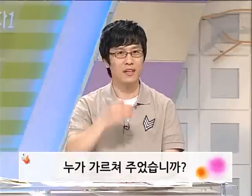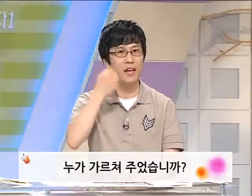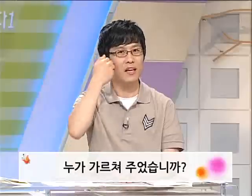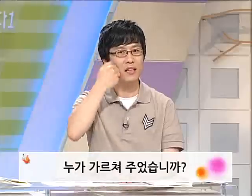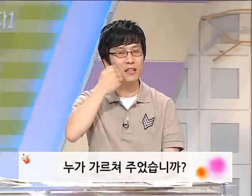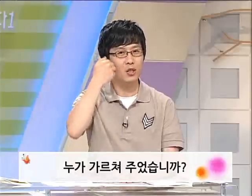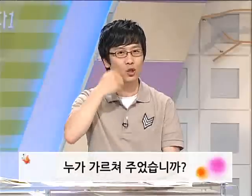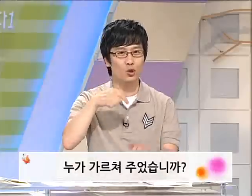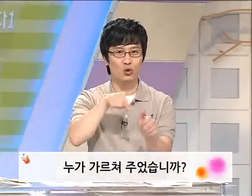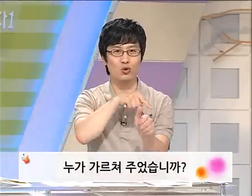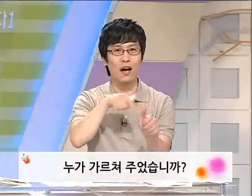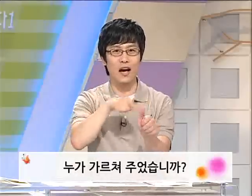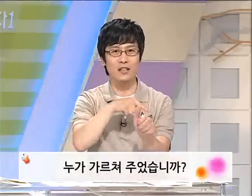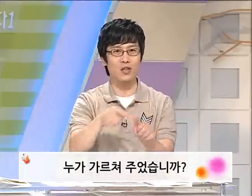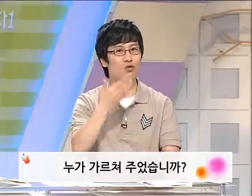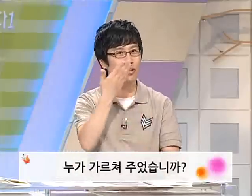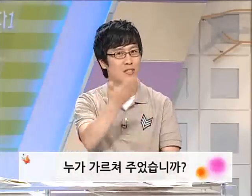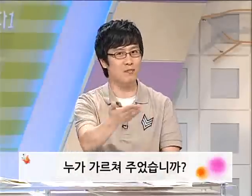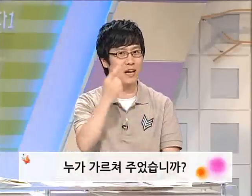누가 가르쳐 주었습니까?